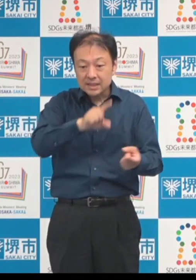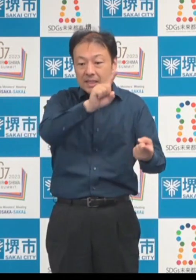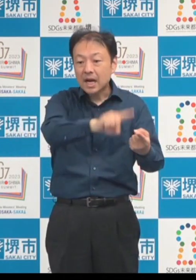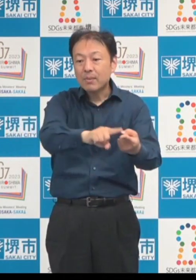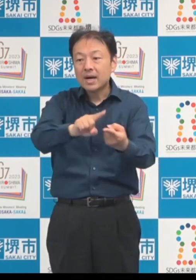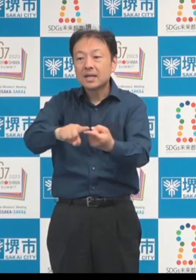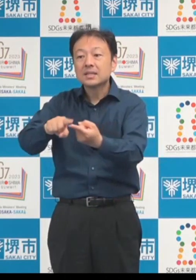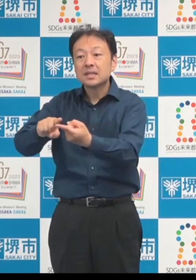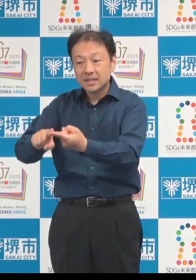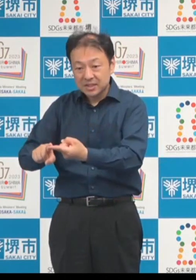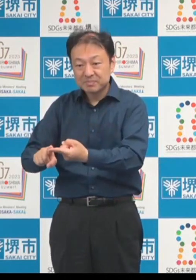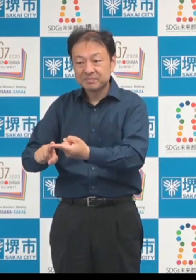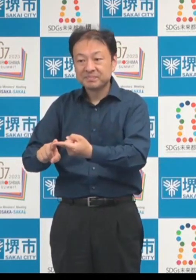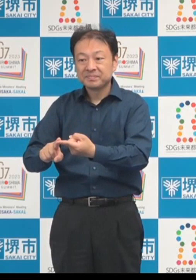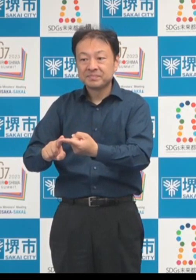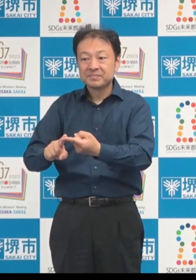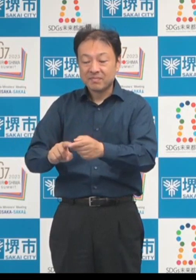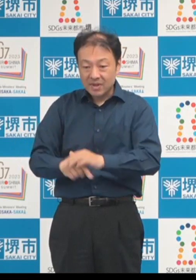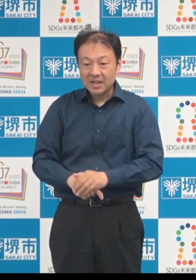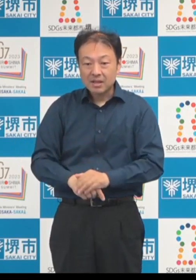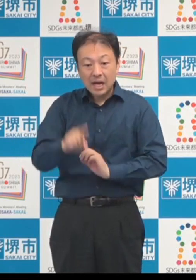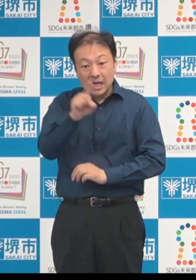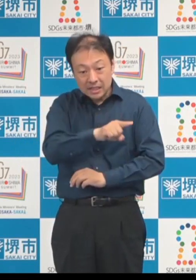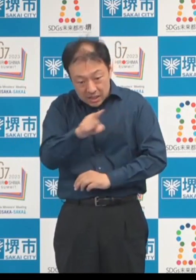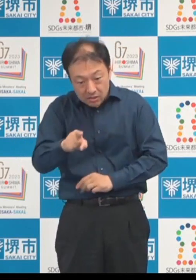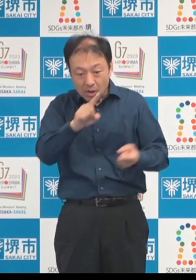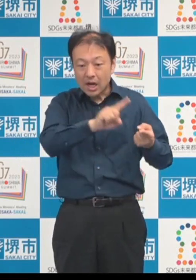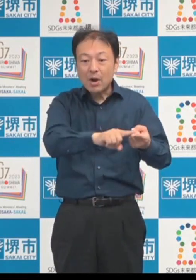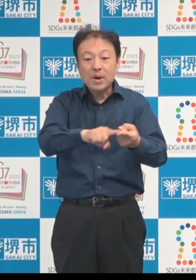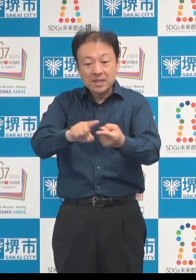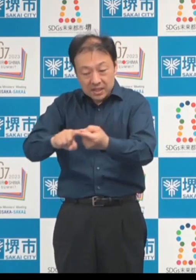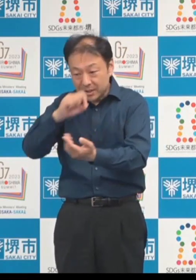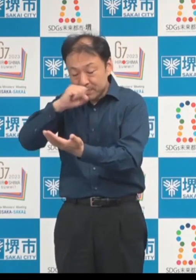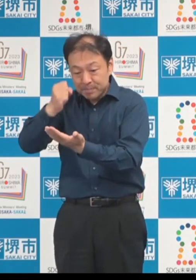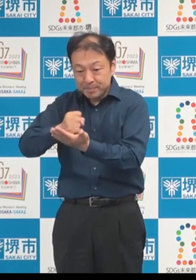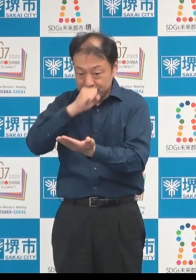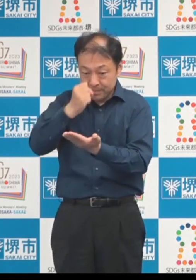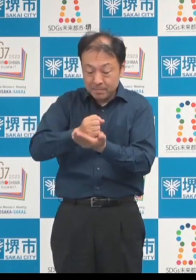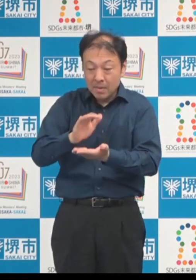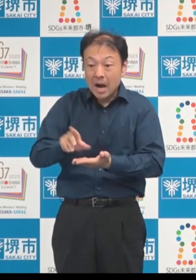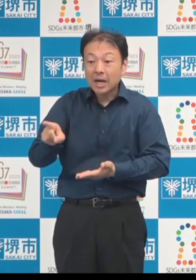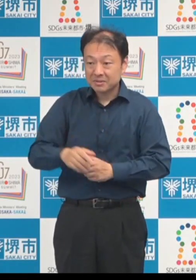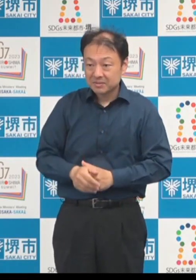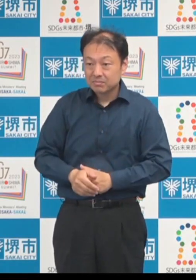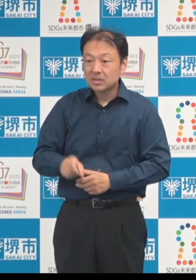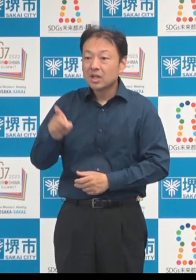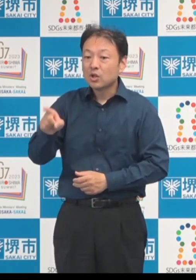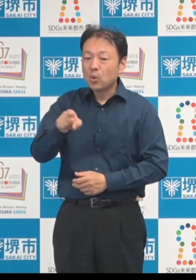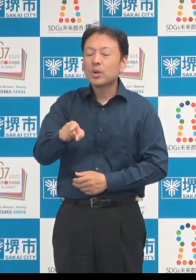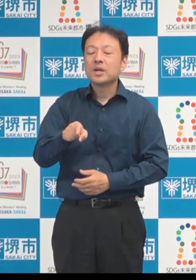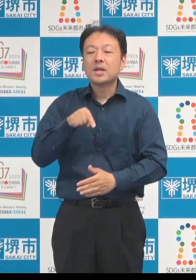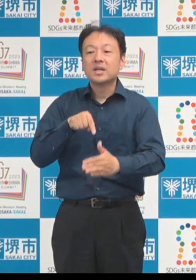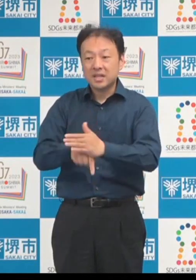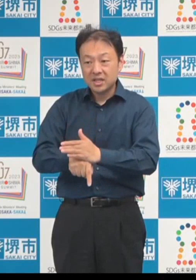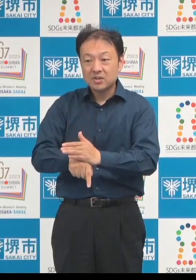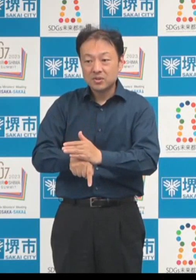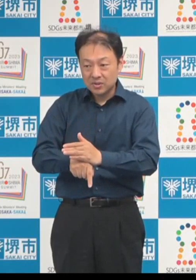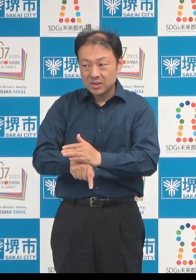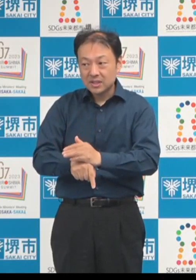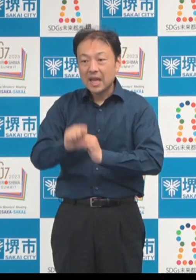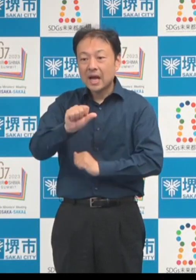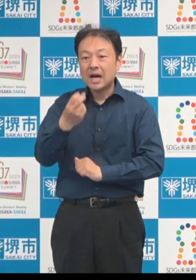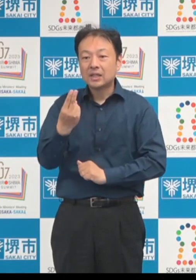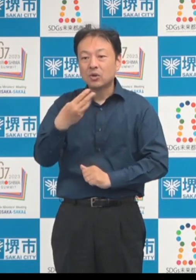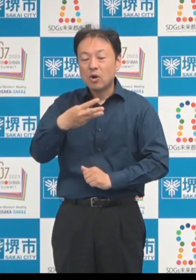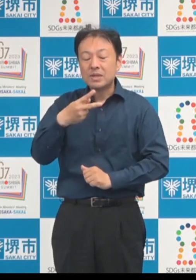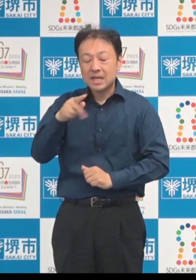施設の特性に合わせて、人の特性に合わせてこう実績を上げておられるというところで、そこが主な選定理由となって、非常に